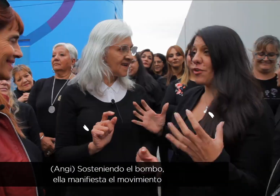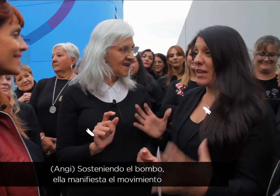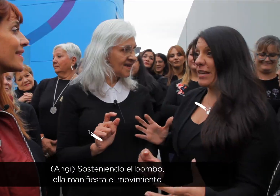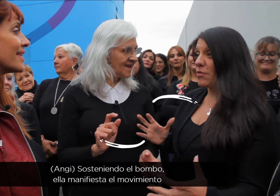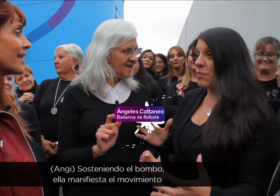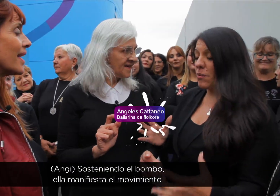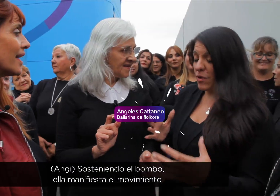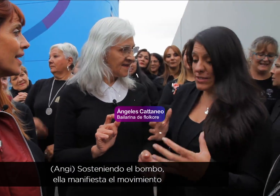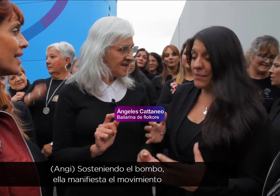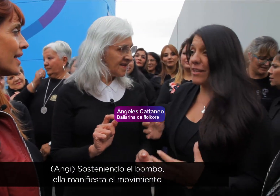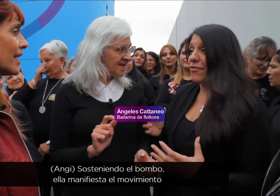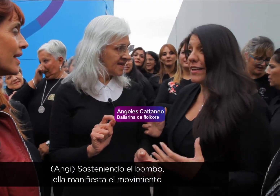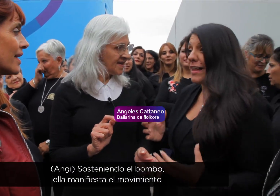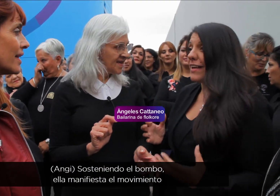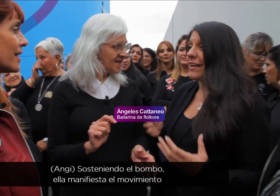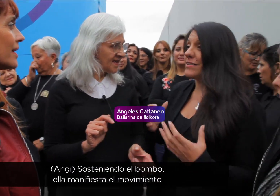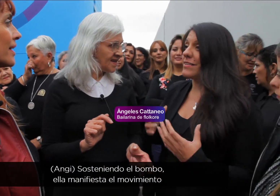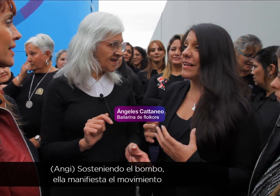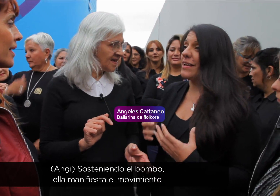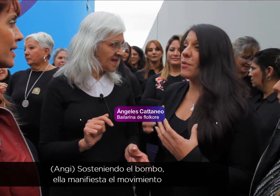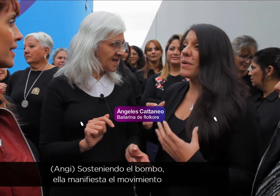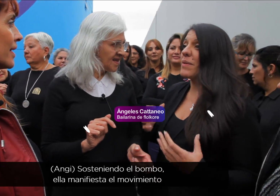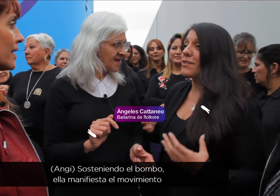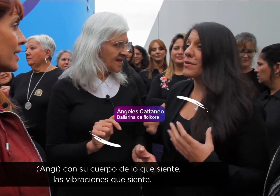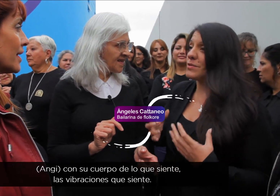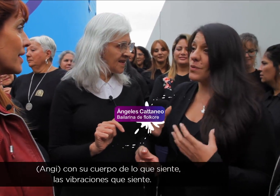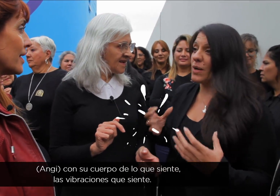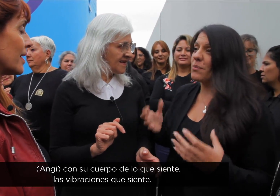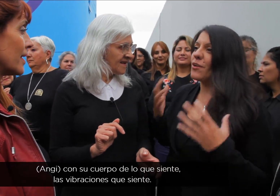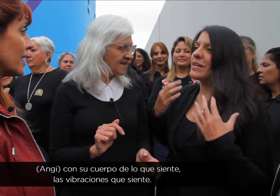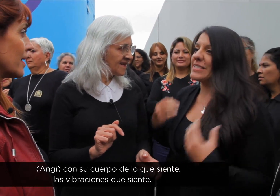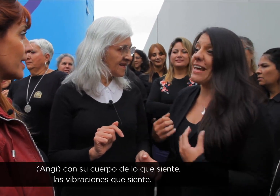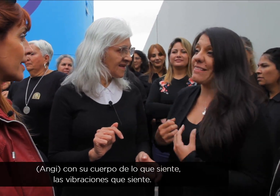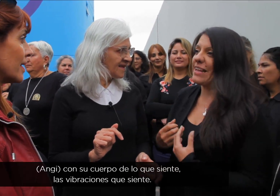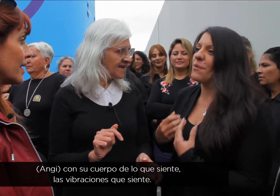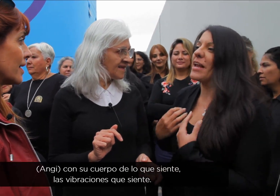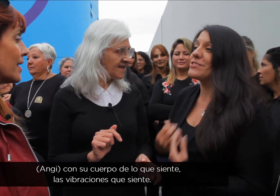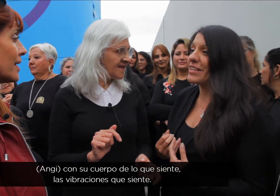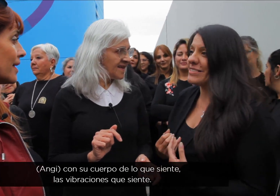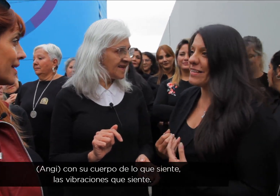Sosteniendo el bombo, ella manifiesta el movimiento con su cuerpo de lo que siente, las vibraciones que siente.